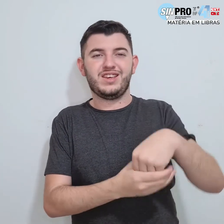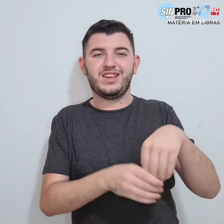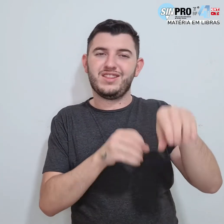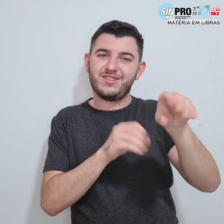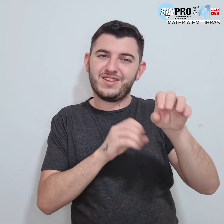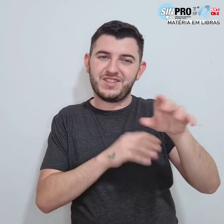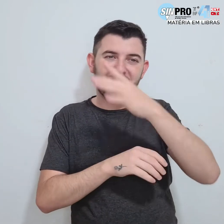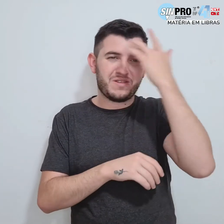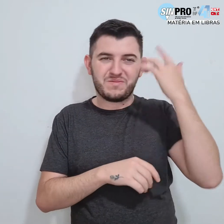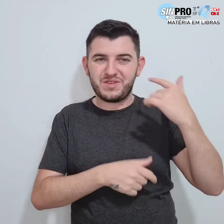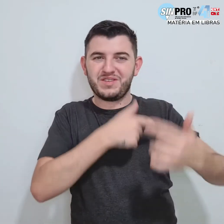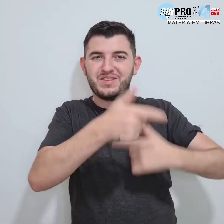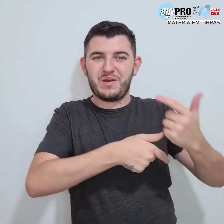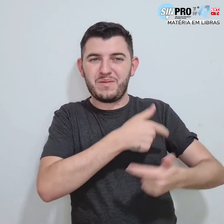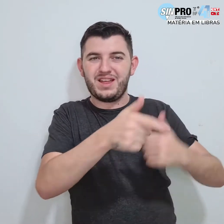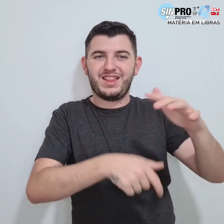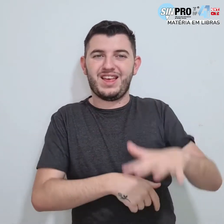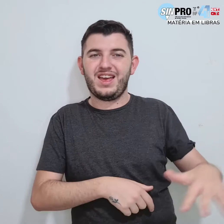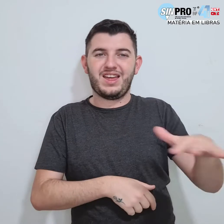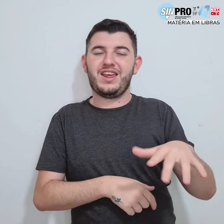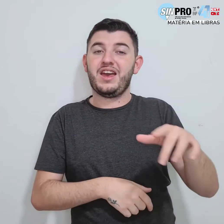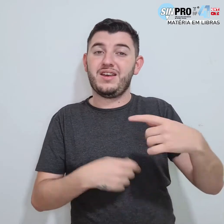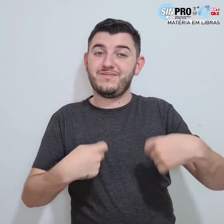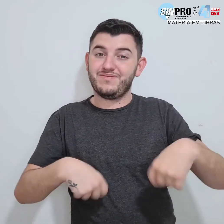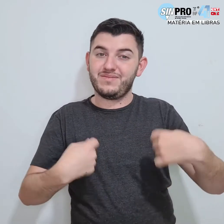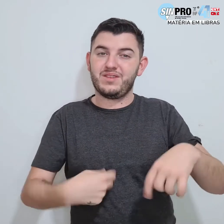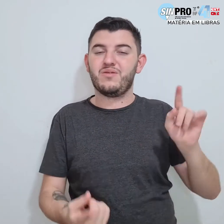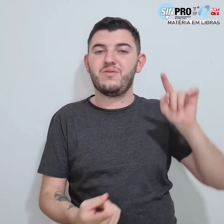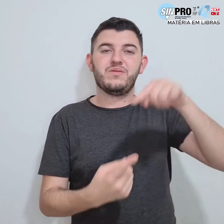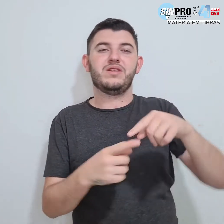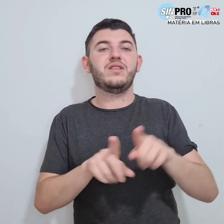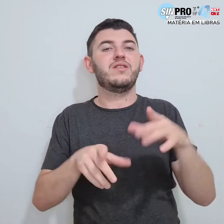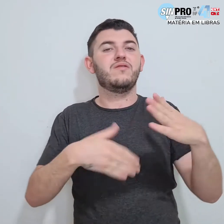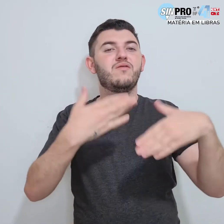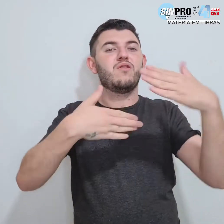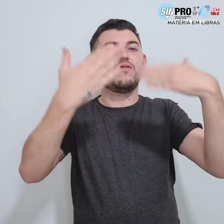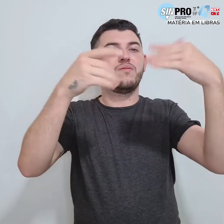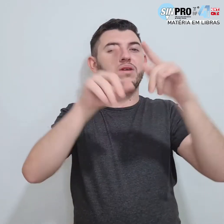é essencial para o desenvolvimento e crescimento econômico de